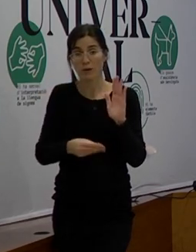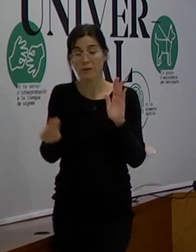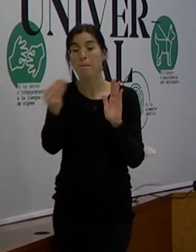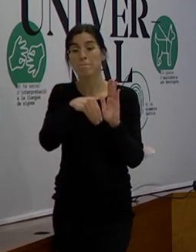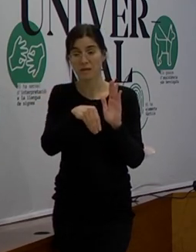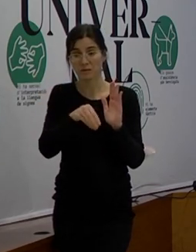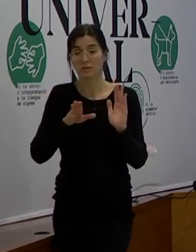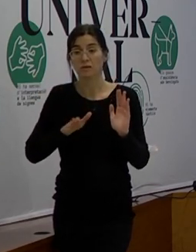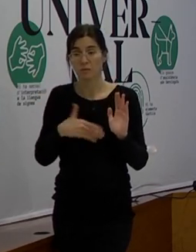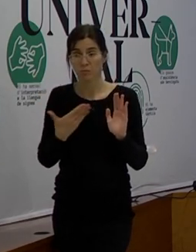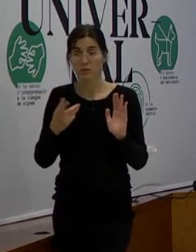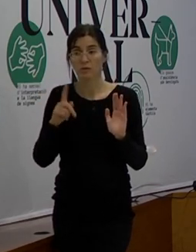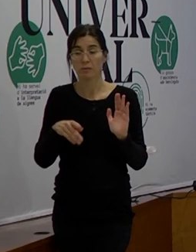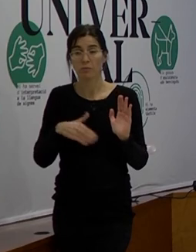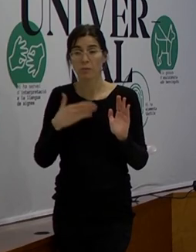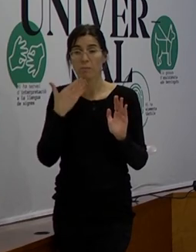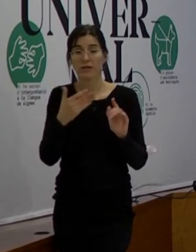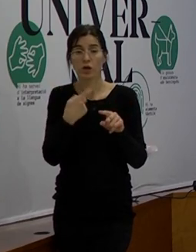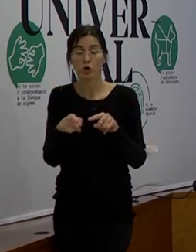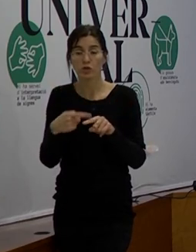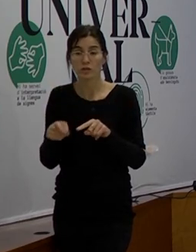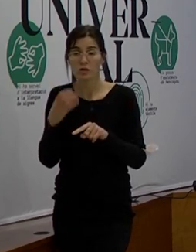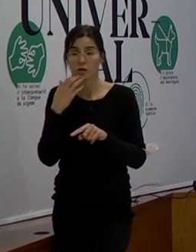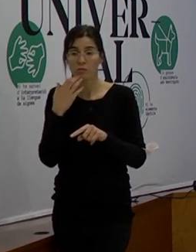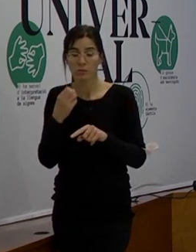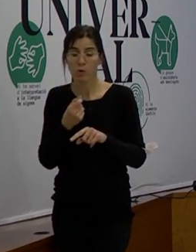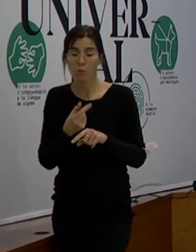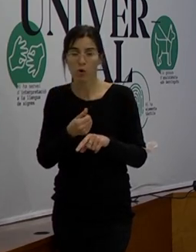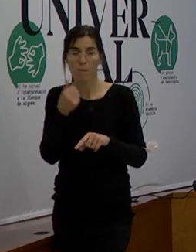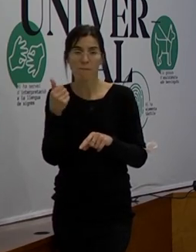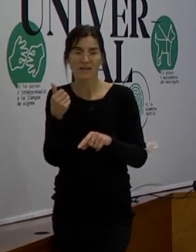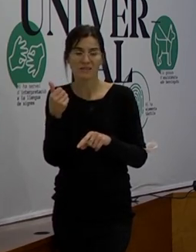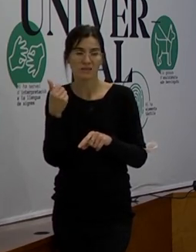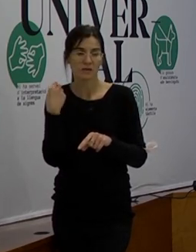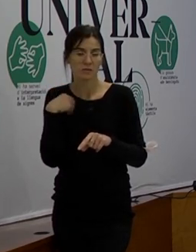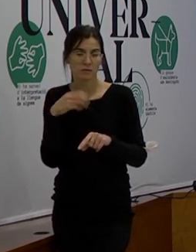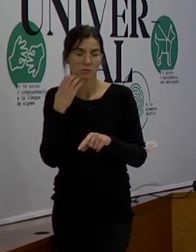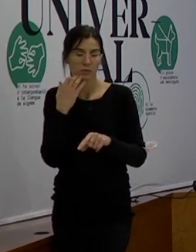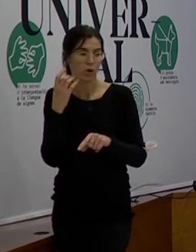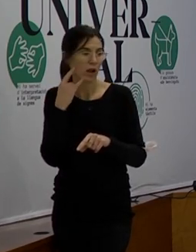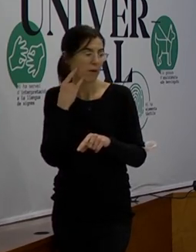i poden demanar coses que, per exemple, ja és una mica més de que aquests bancs...